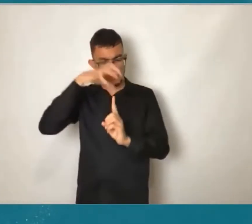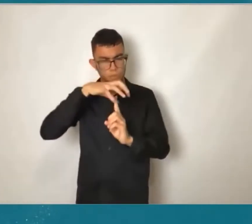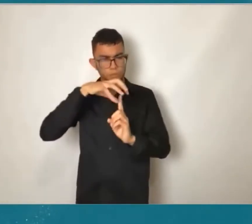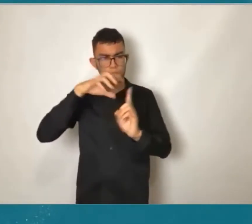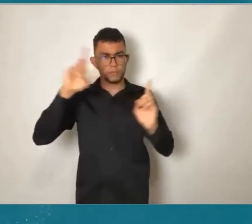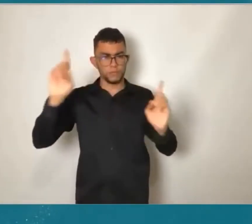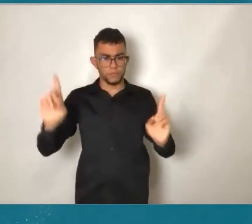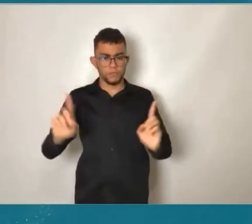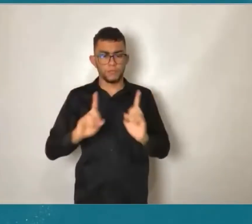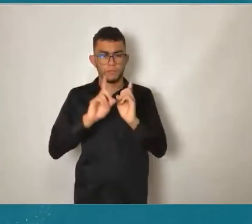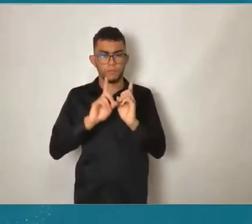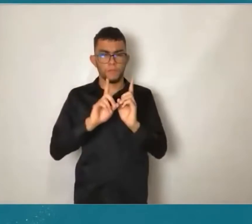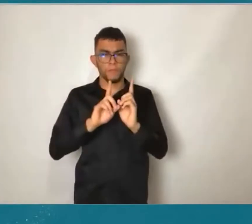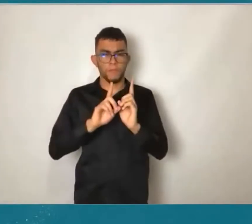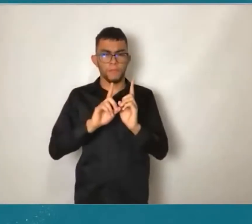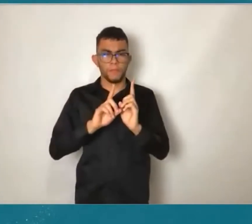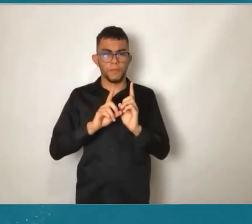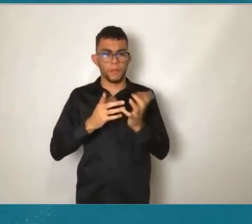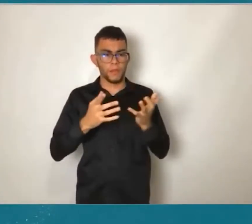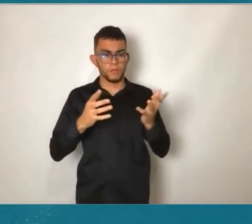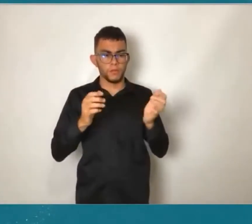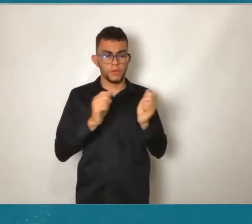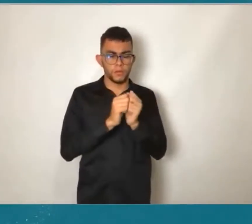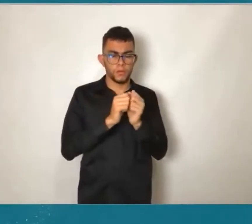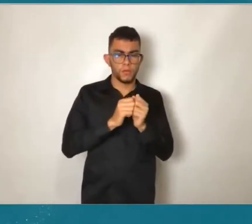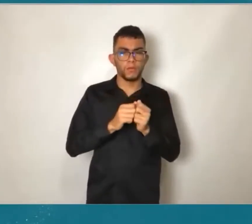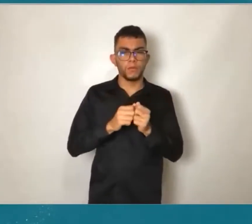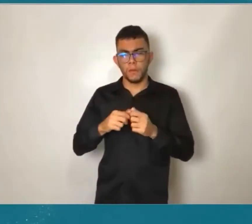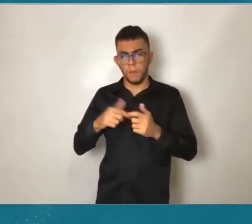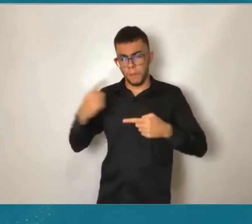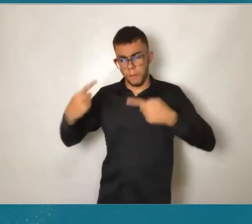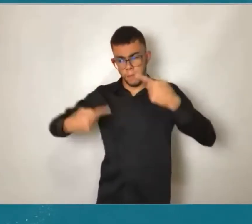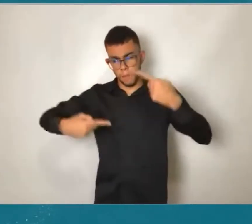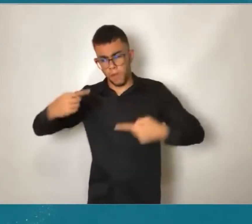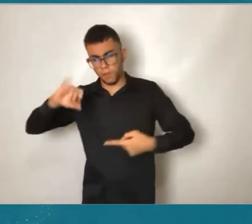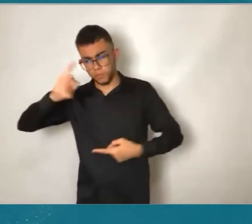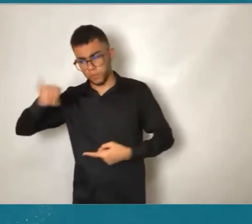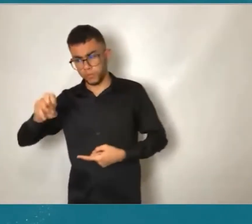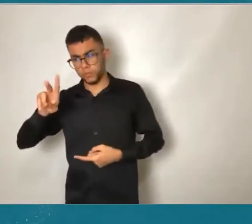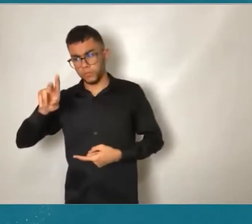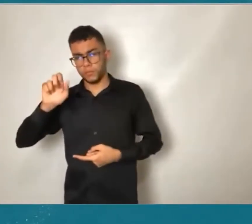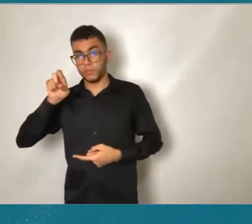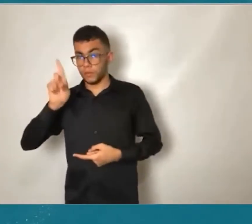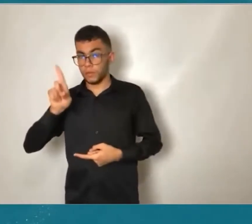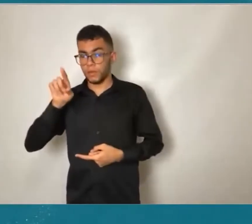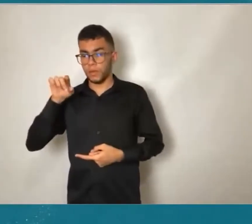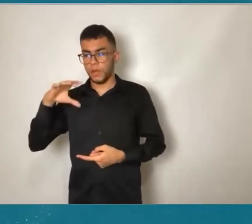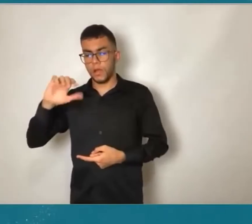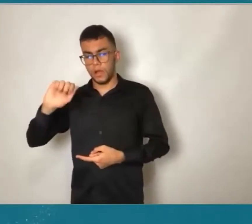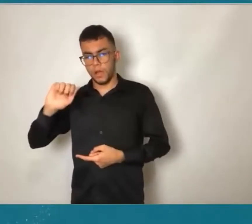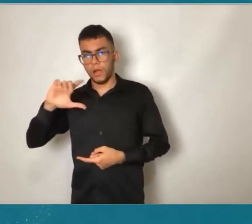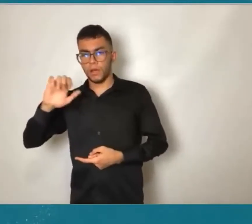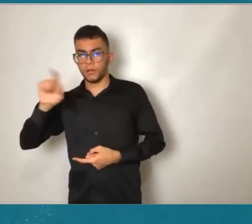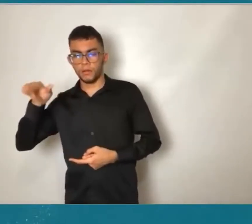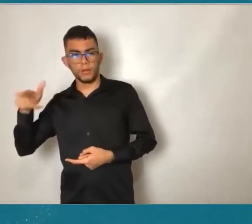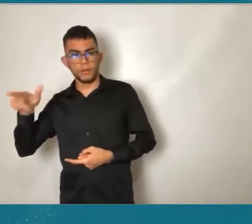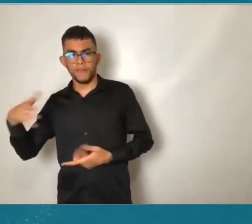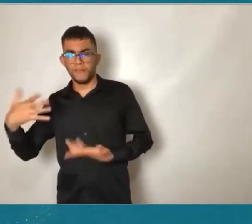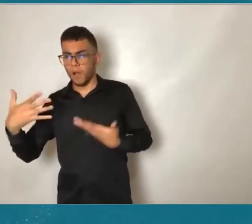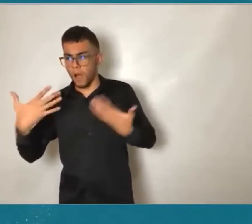jeito ou de outro, todos podem participar. Ó Senhor Jesus. Bom, vamos lá. Deixe-me